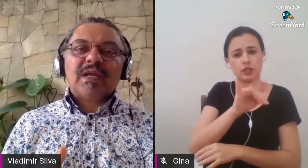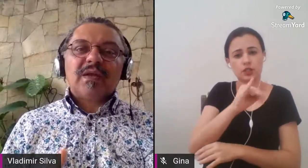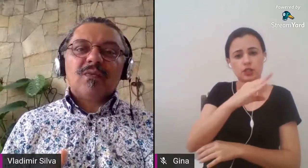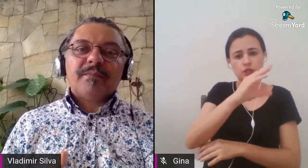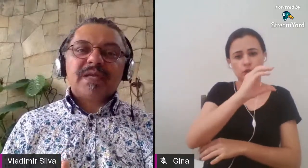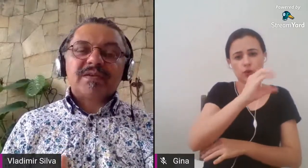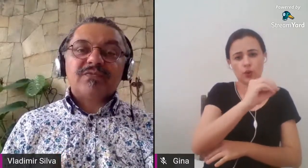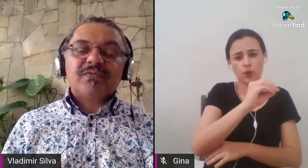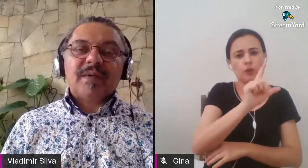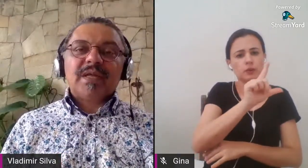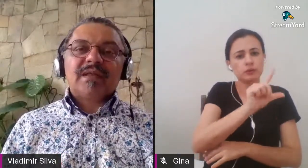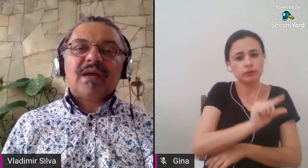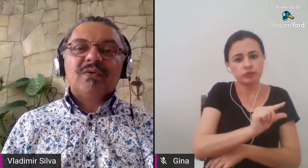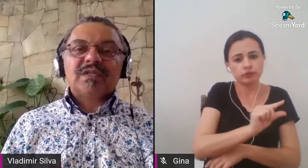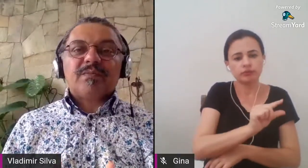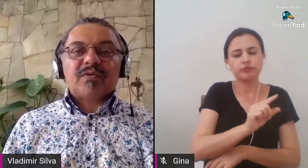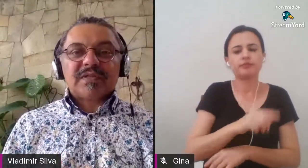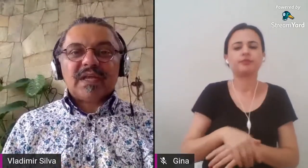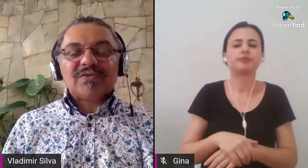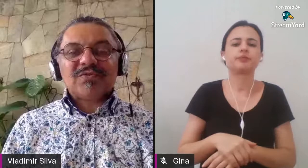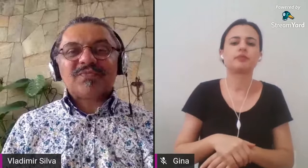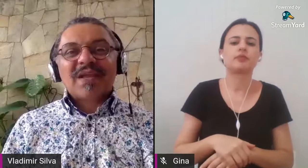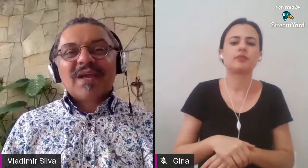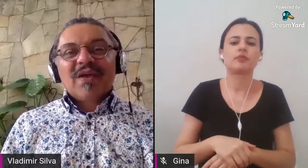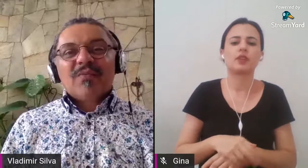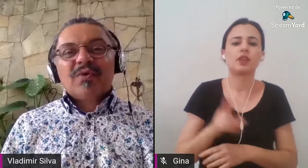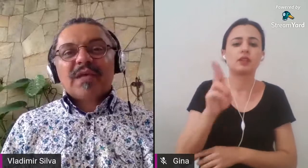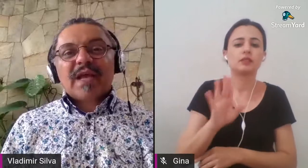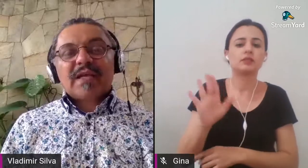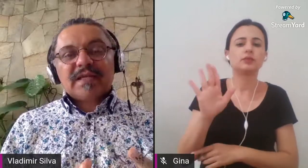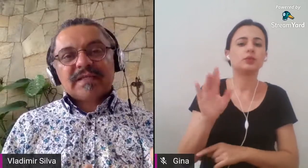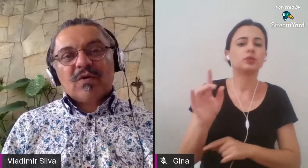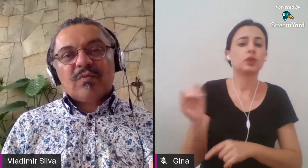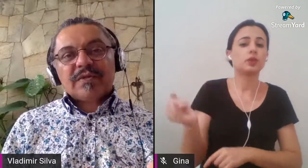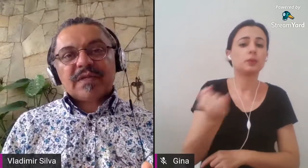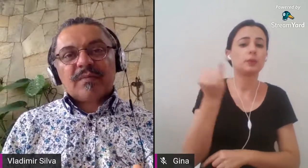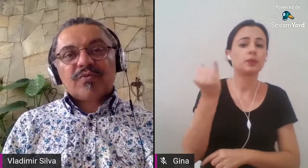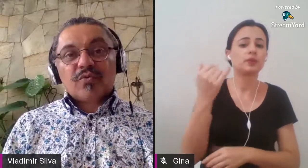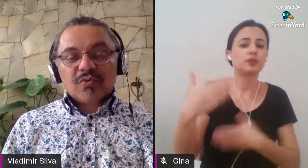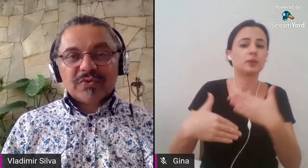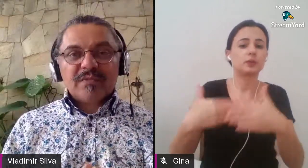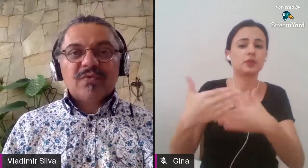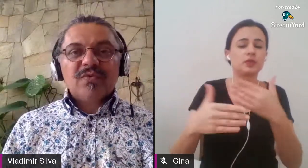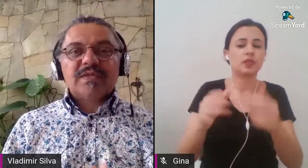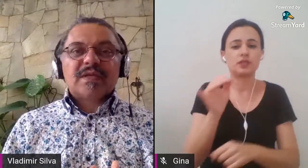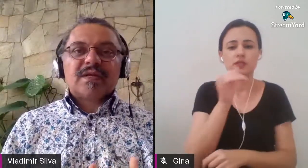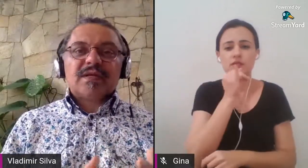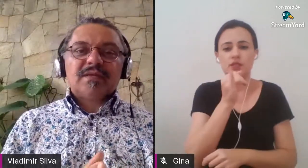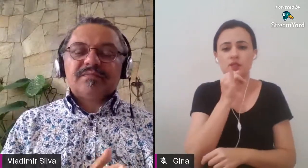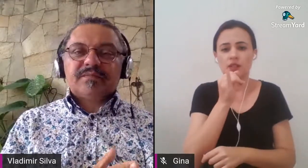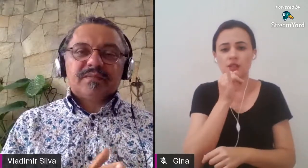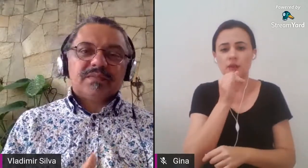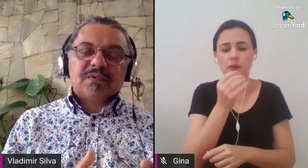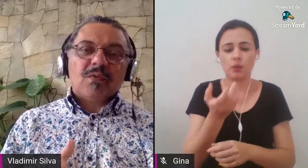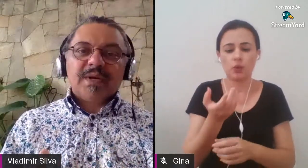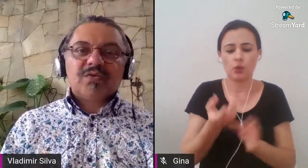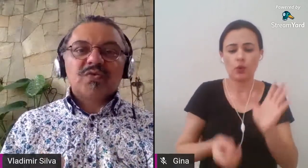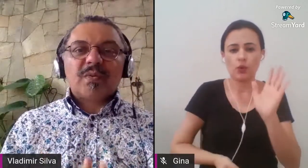sido uma peça fundamental nesse processo, porque a criação, por exemplo, do curso de música,